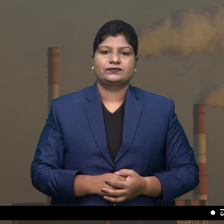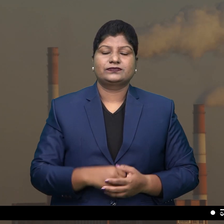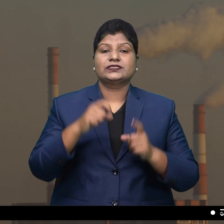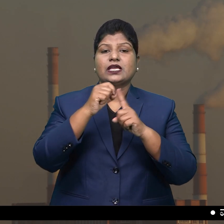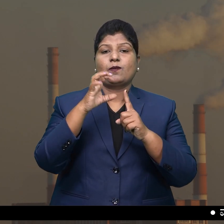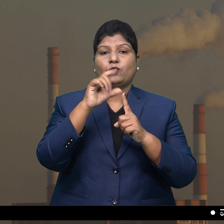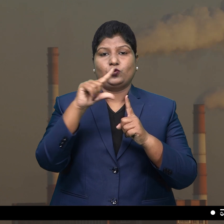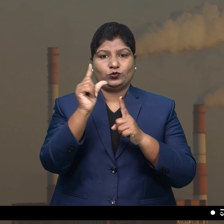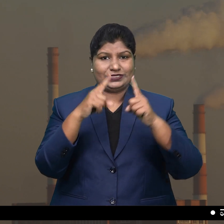ಮಾಲಿನ್ಯಕಾರಕ,